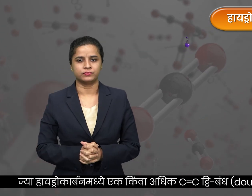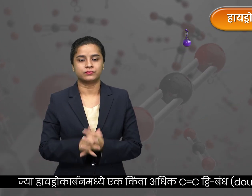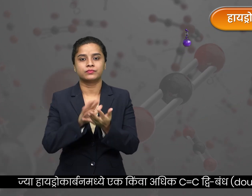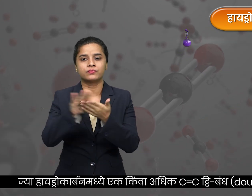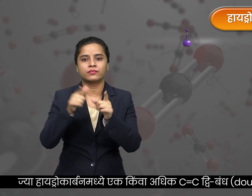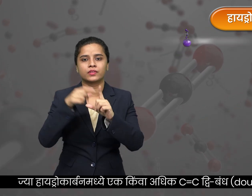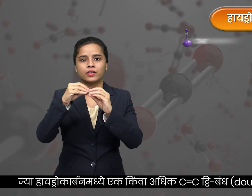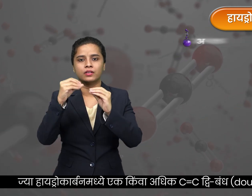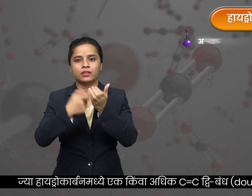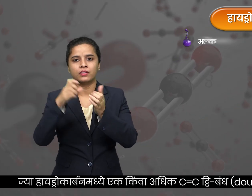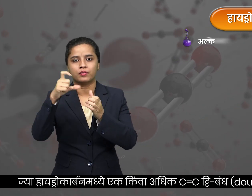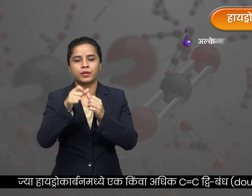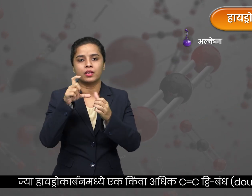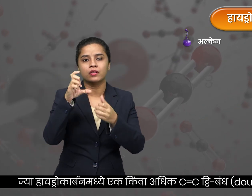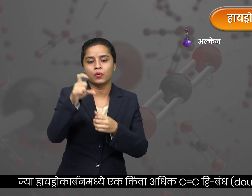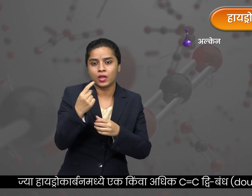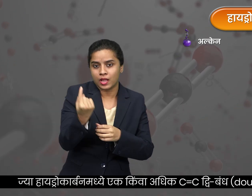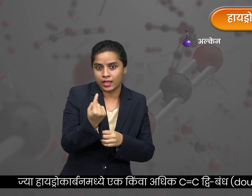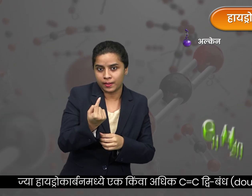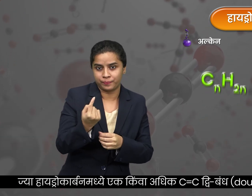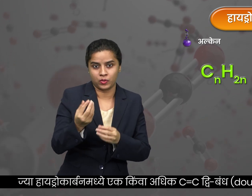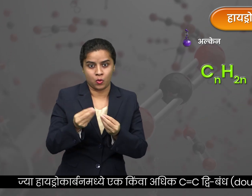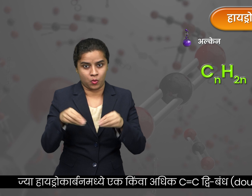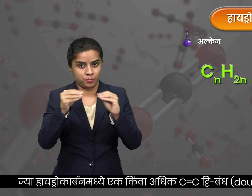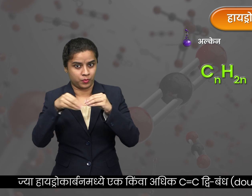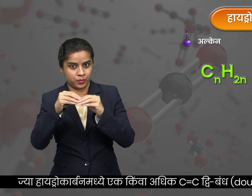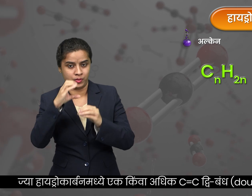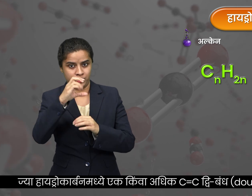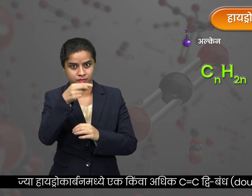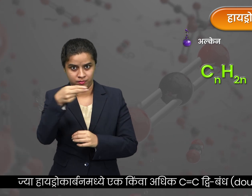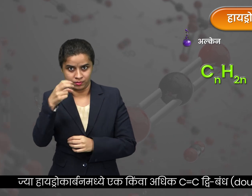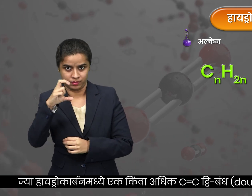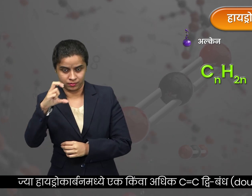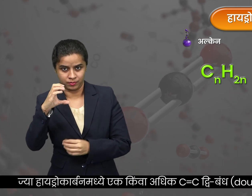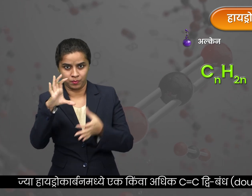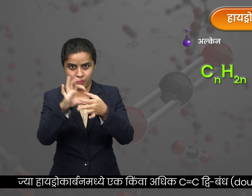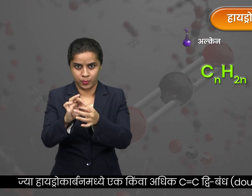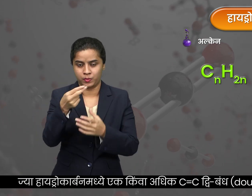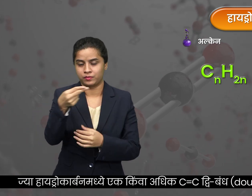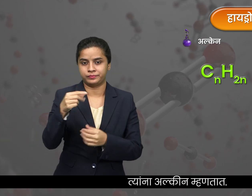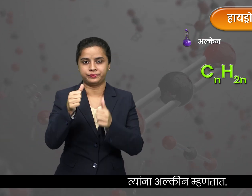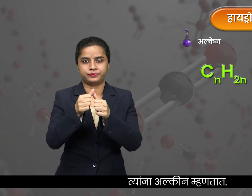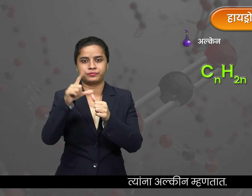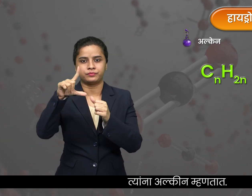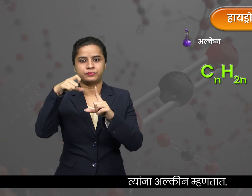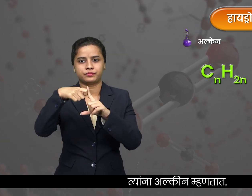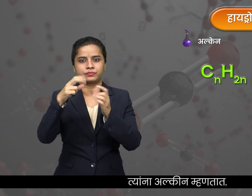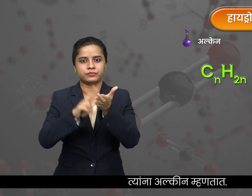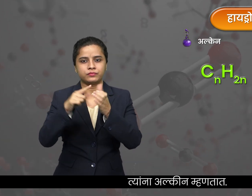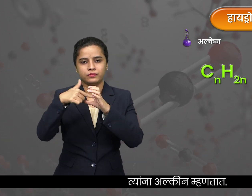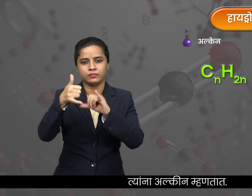ज्या हायड्रोजन कार्बनमध्ये एक किंवा अधिक C = C द्विबंध डबल बॉन्ड असतात त्यांना